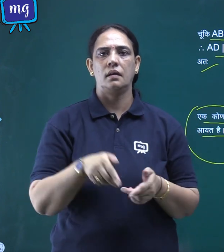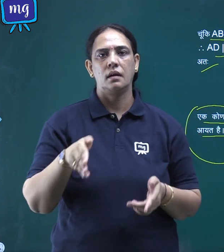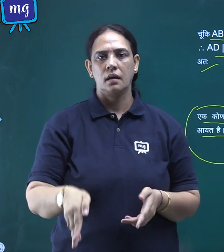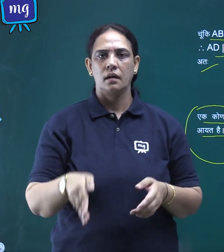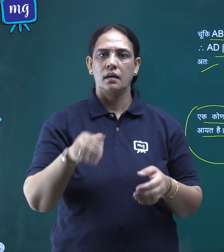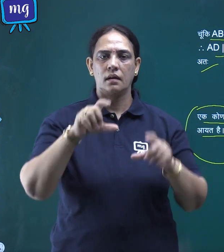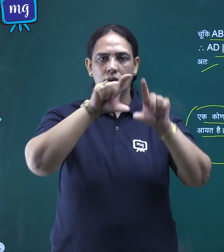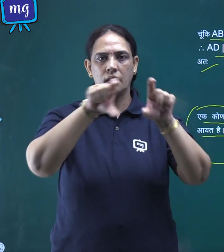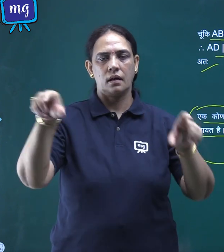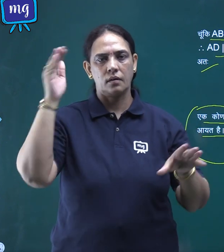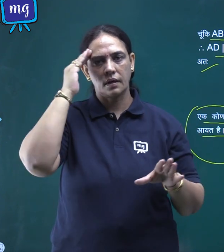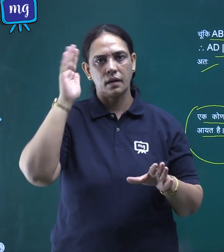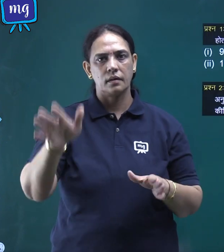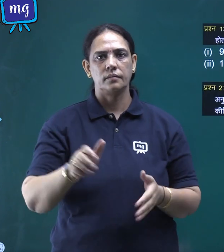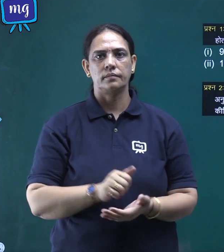समझ आ गया?